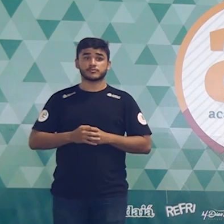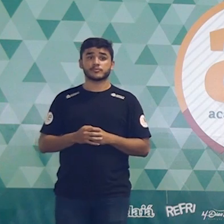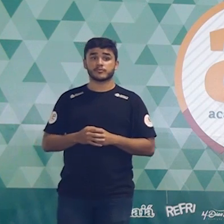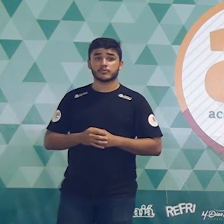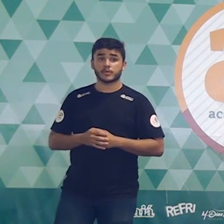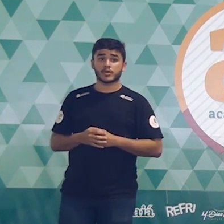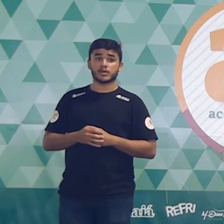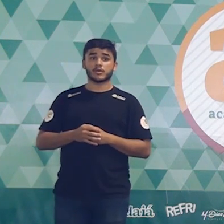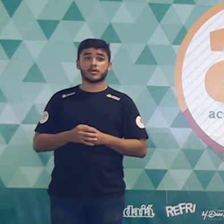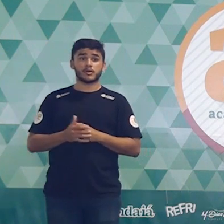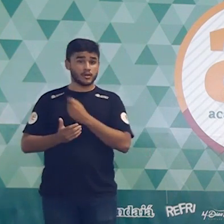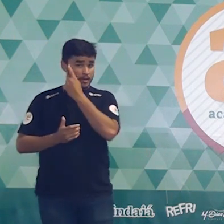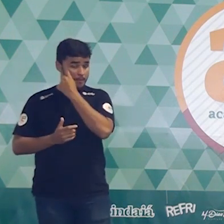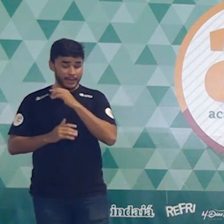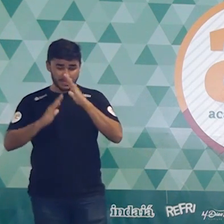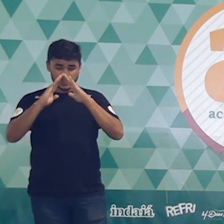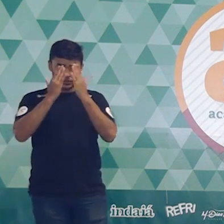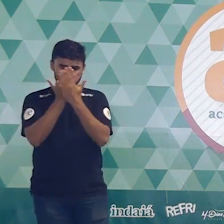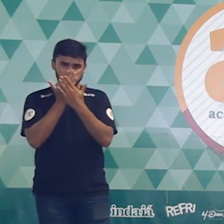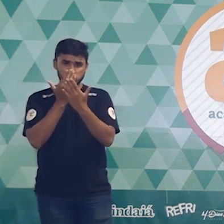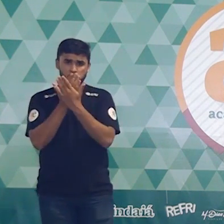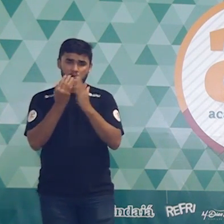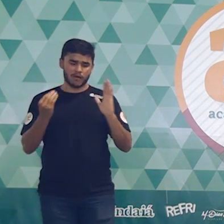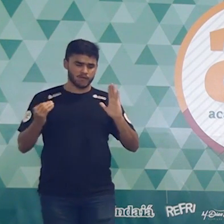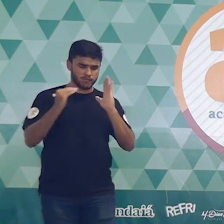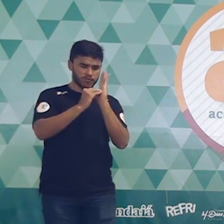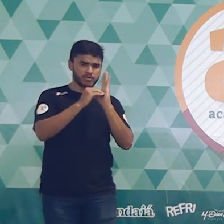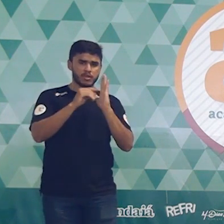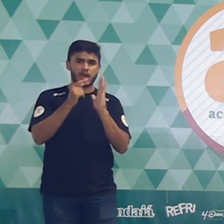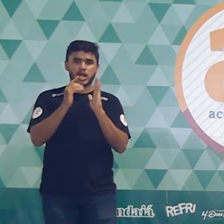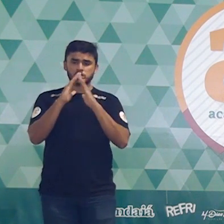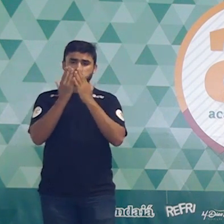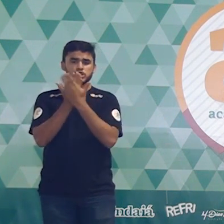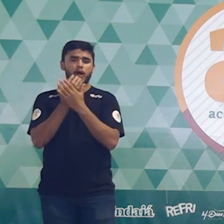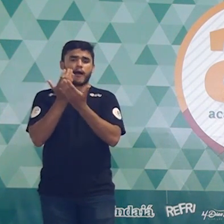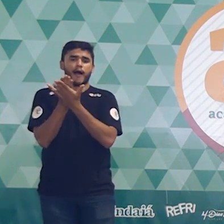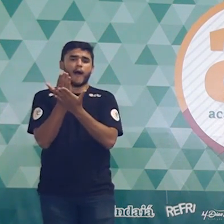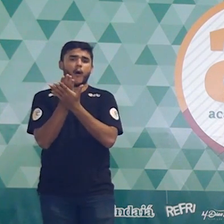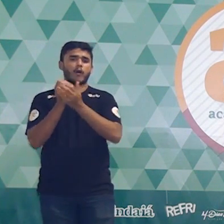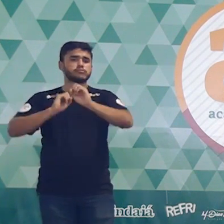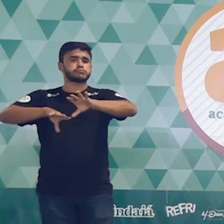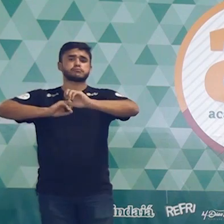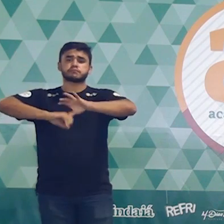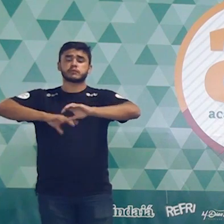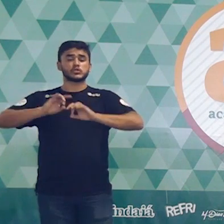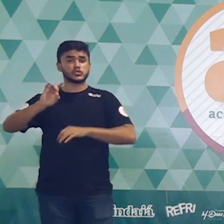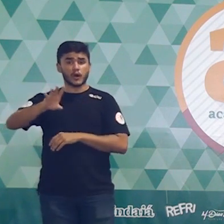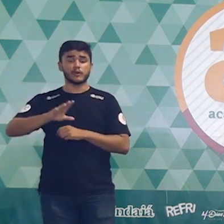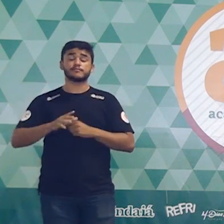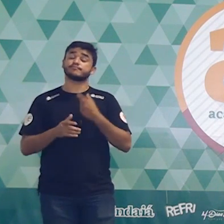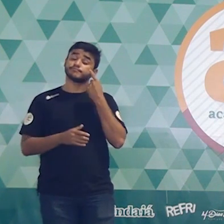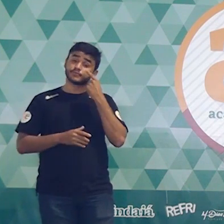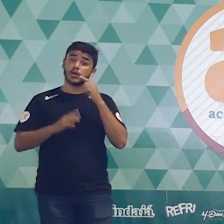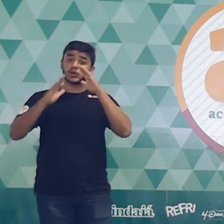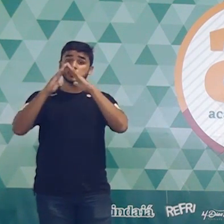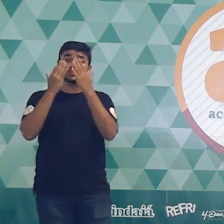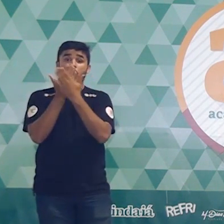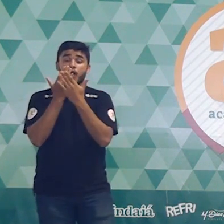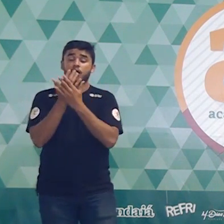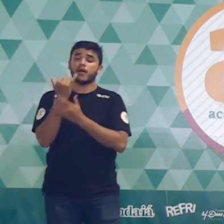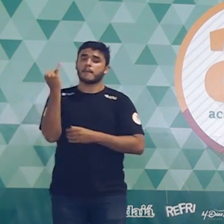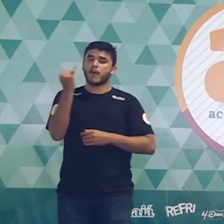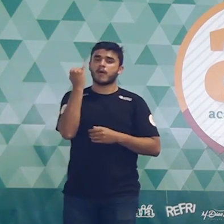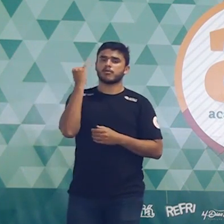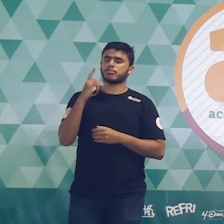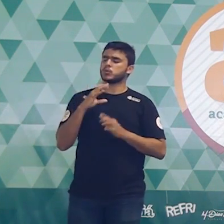médio apenas pedindo para a escola dar aula, é pouco. Porque além das aulas, as escolas têm atividades que podem